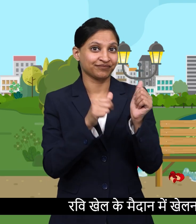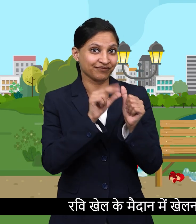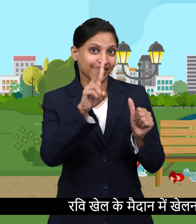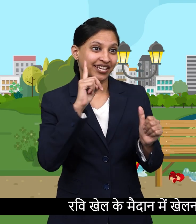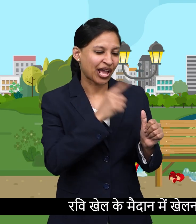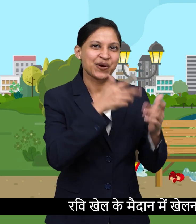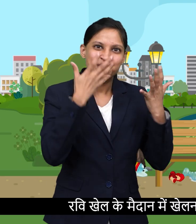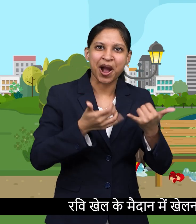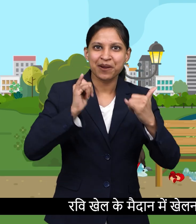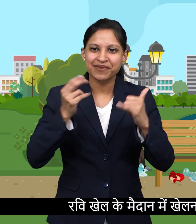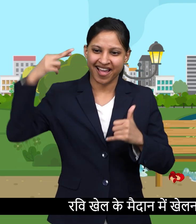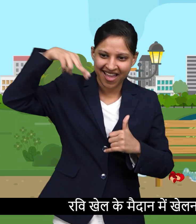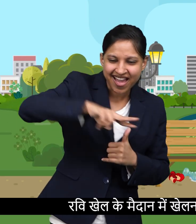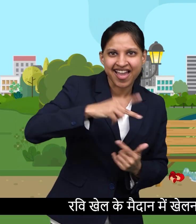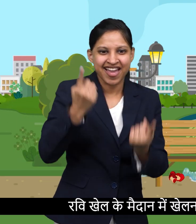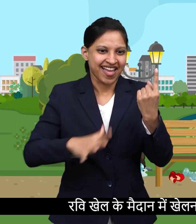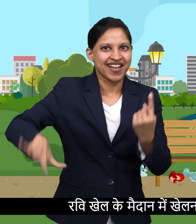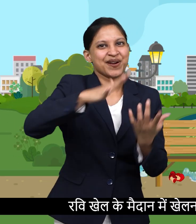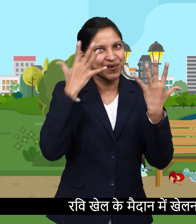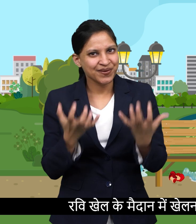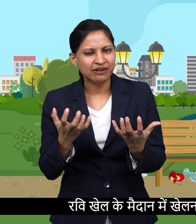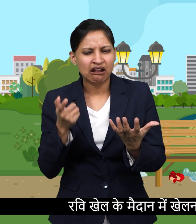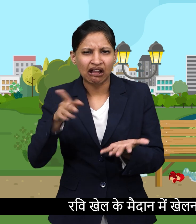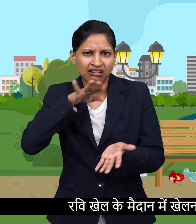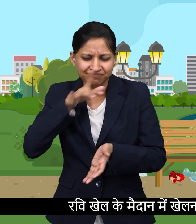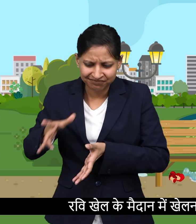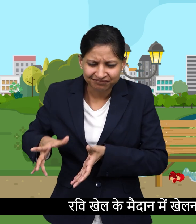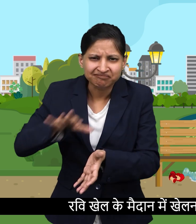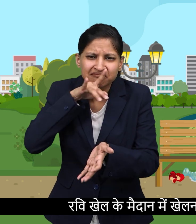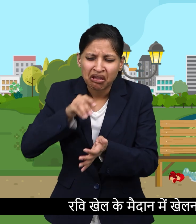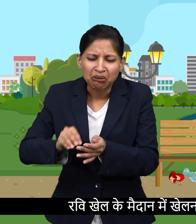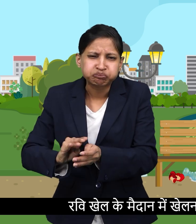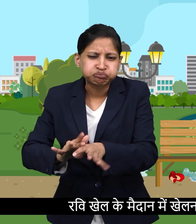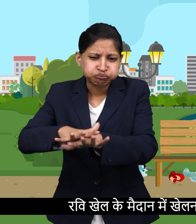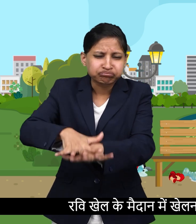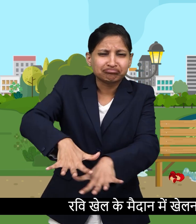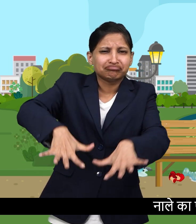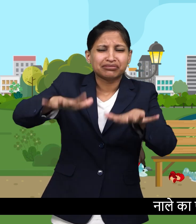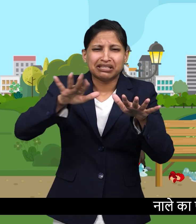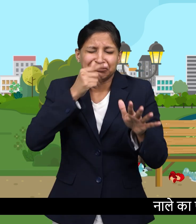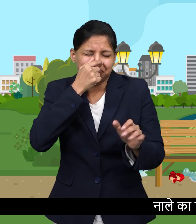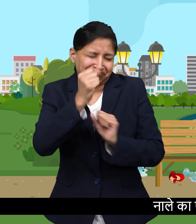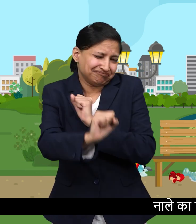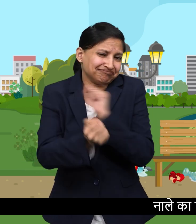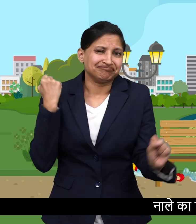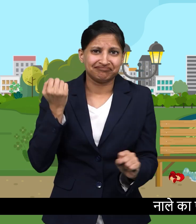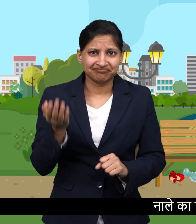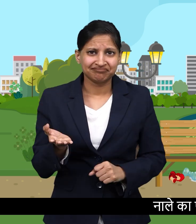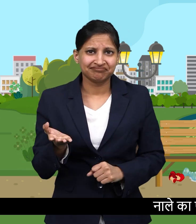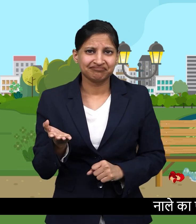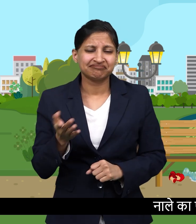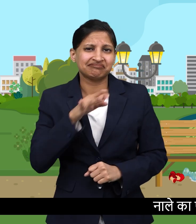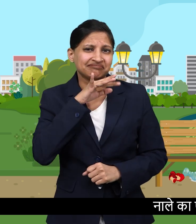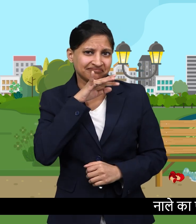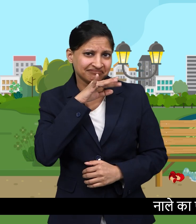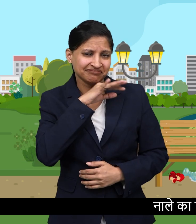रवि खेल के मैदान में खेलना चाहता था, लेकिन वहाँ से दुर्गंध आ रही थी। नाले का पानी ओवरफ्लो हो